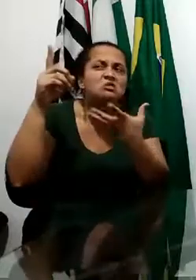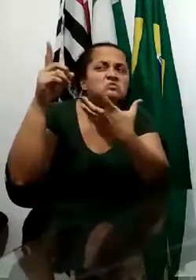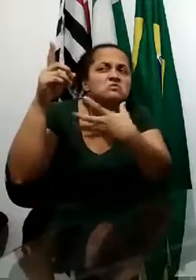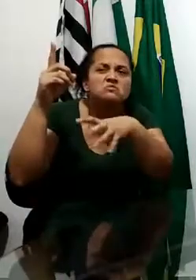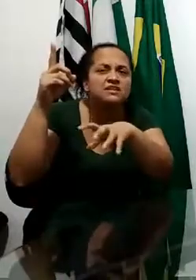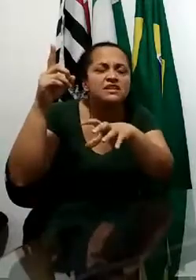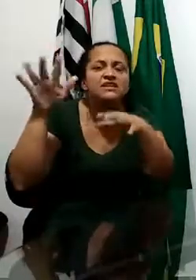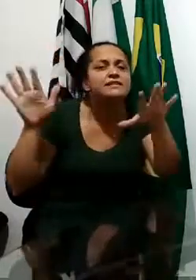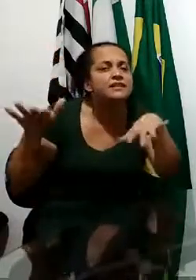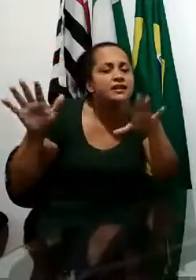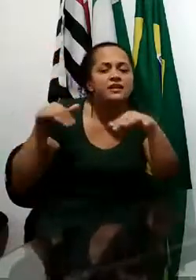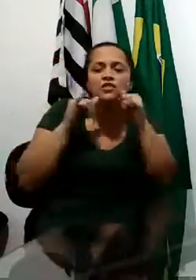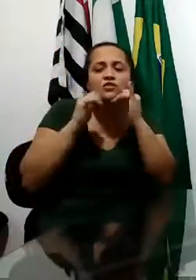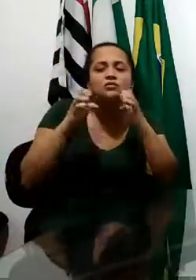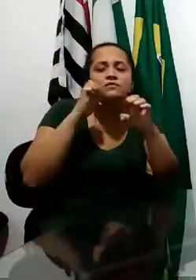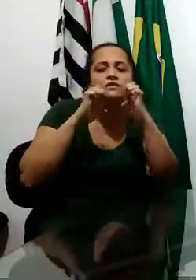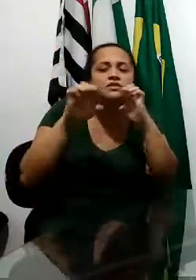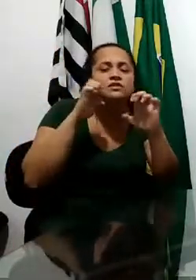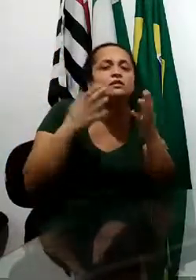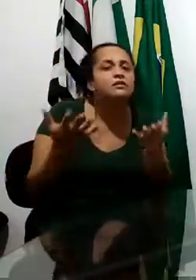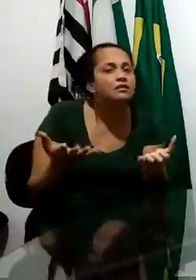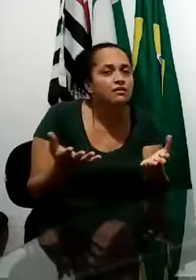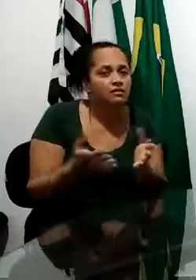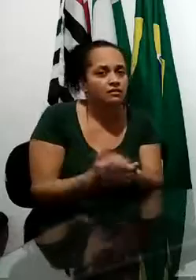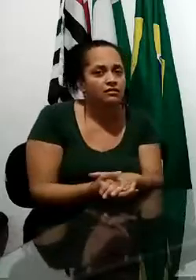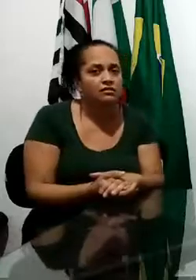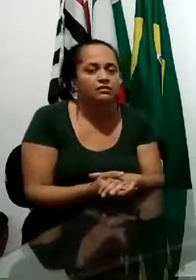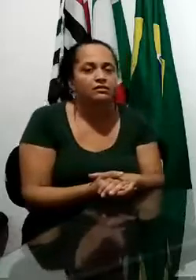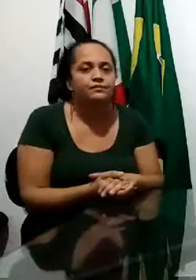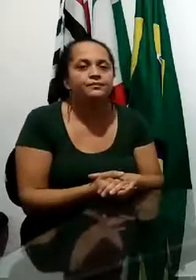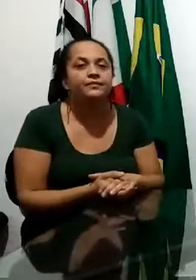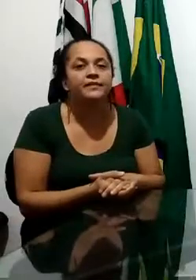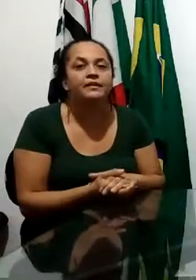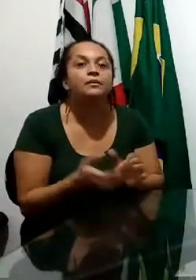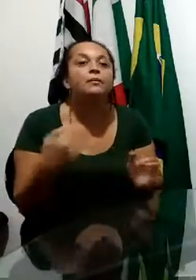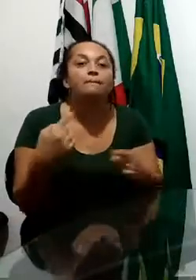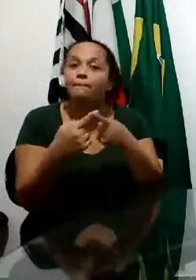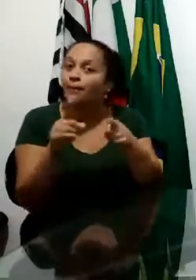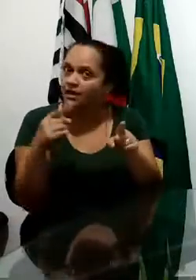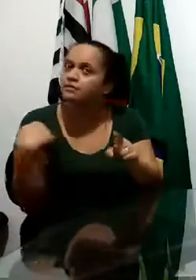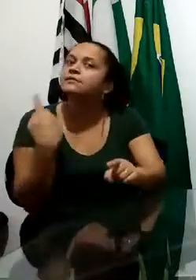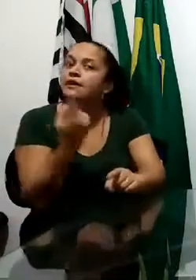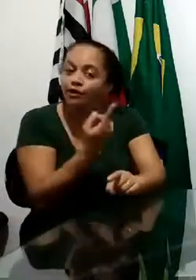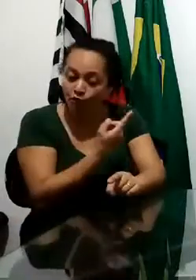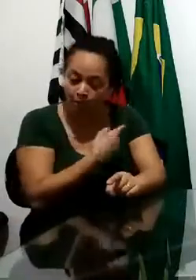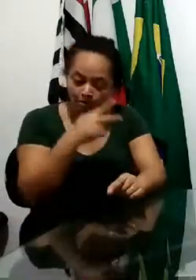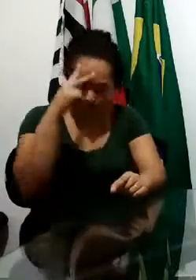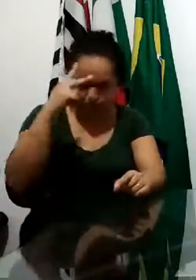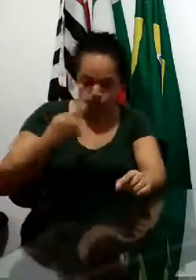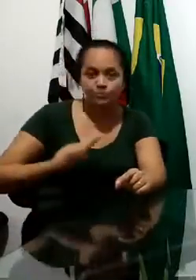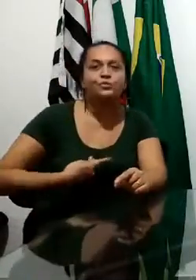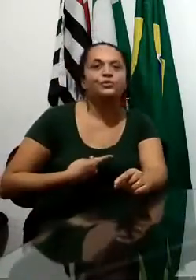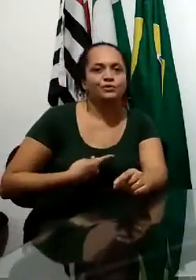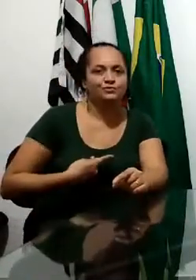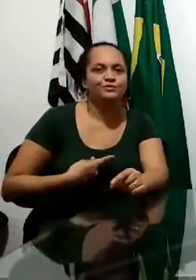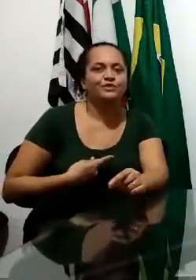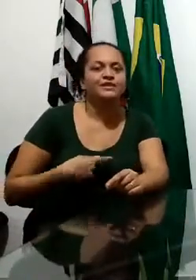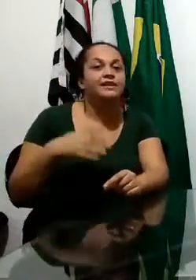os anjos pregassem o evangelho? E entregou a nós essa missão, sabendo que nós